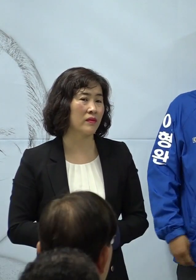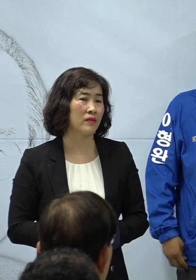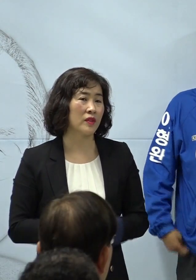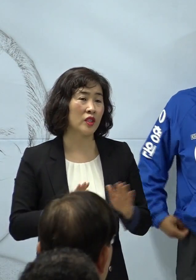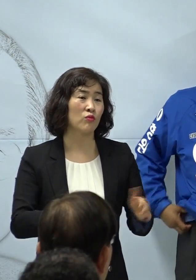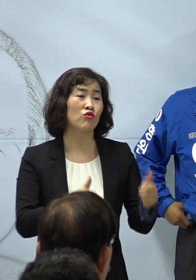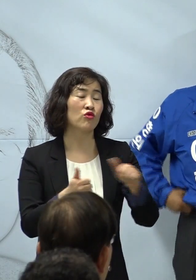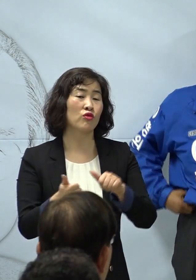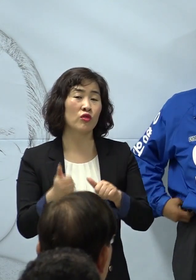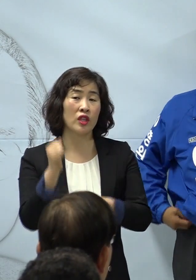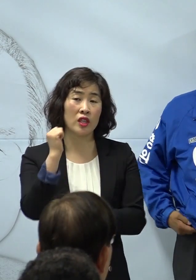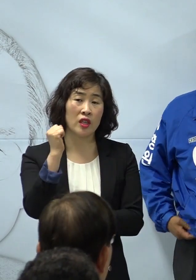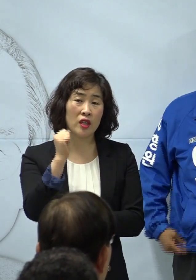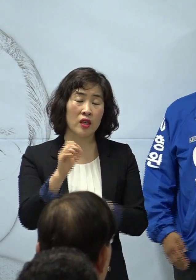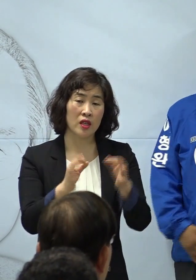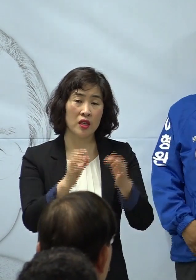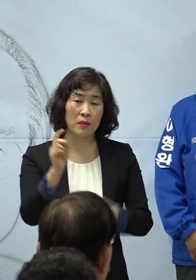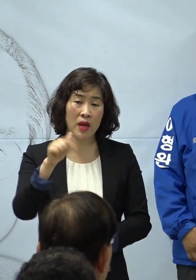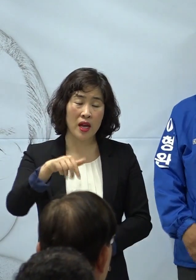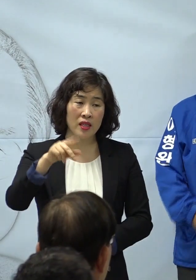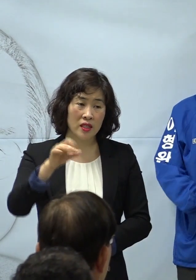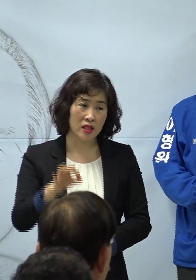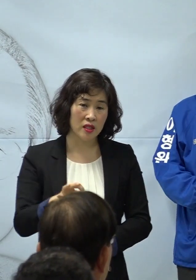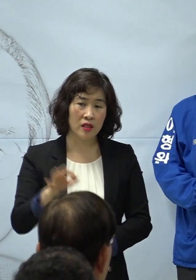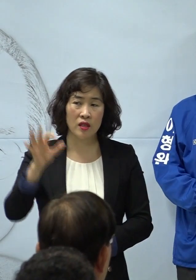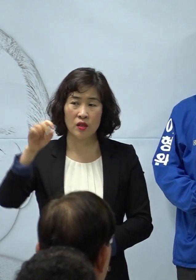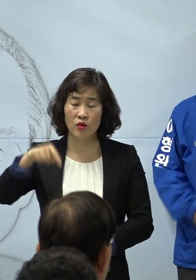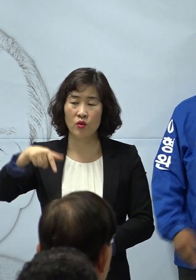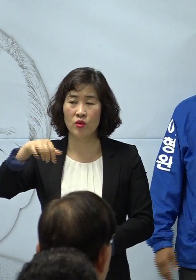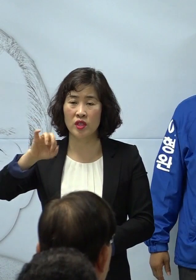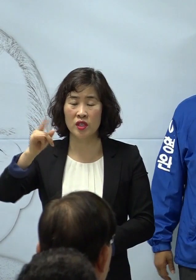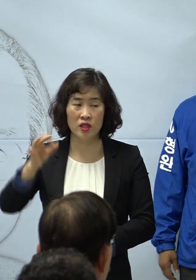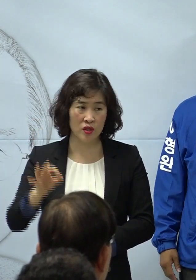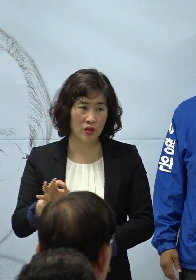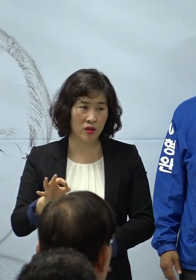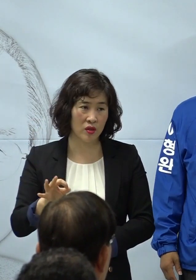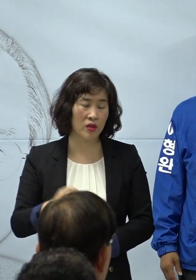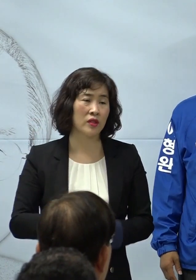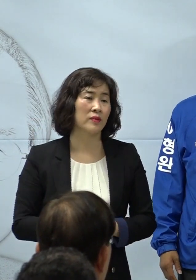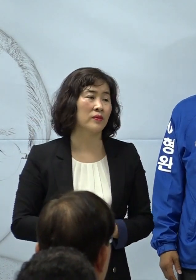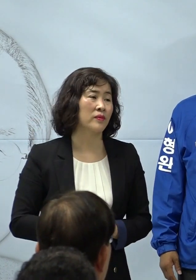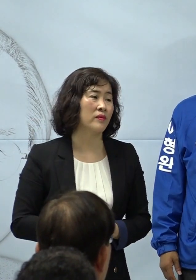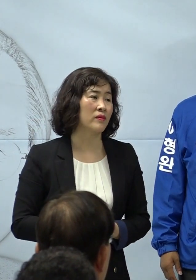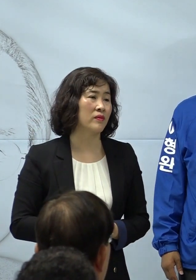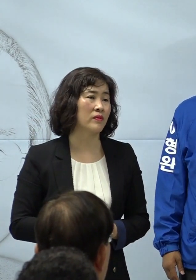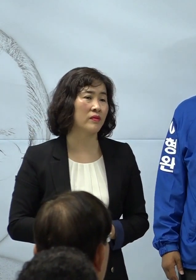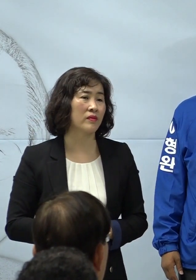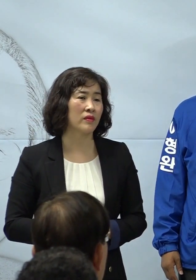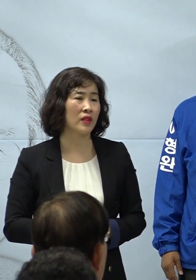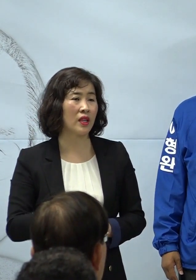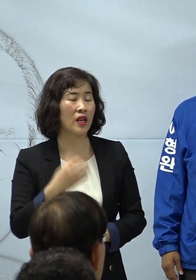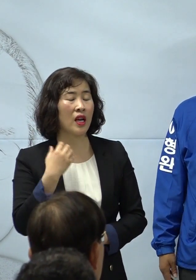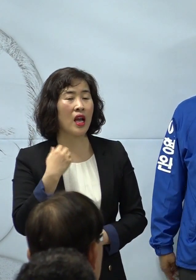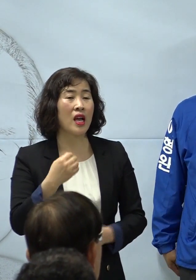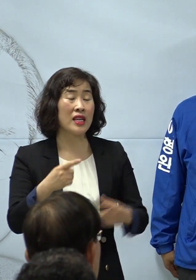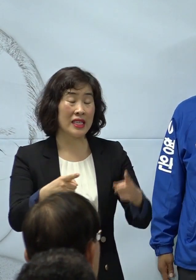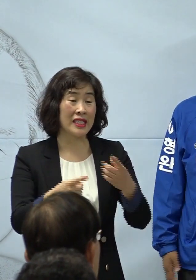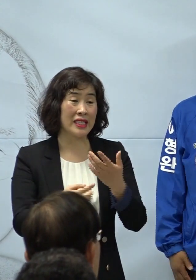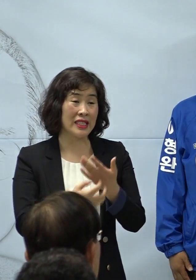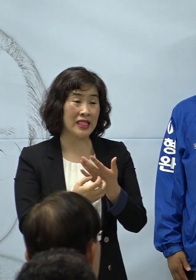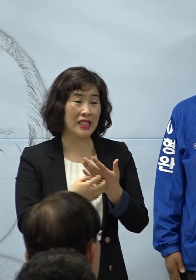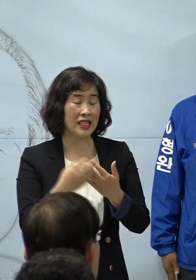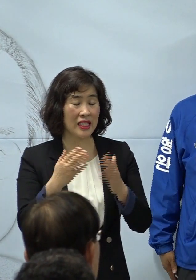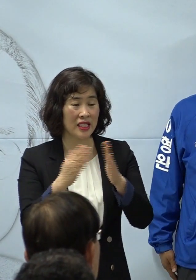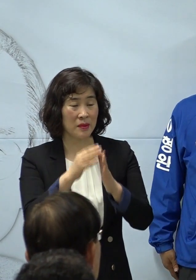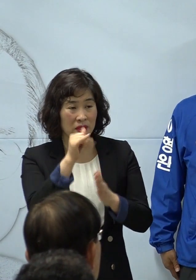돌아가신 분인데 영암의 김학정 수습사무관, 우기종 수습사무관이 하숙을 같이 합니다. 그 하숙집에 매일 아침마다